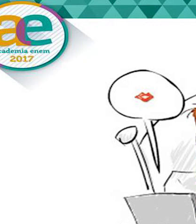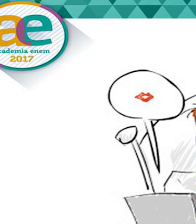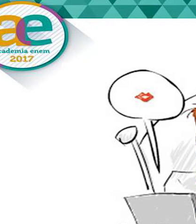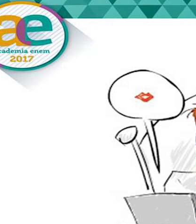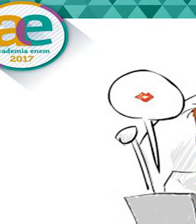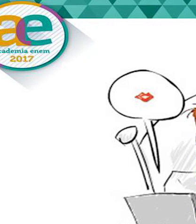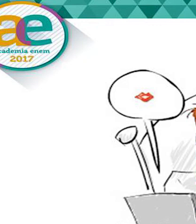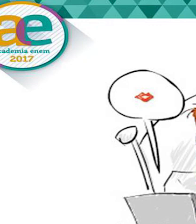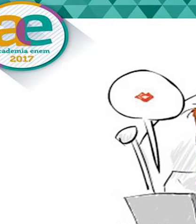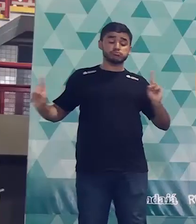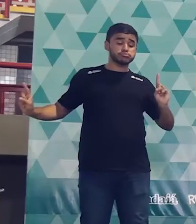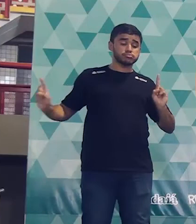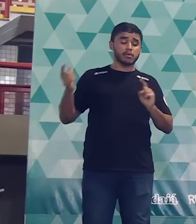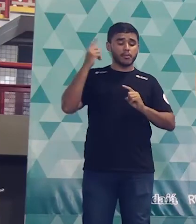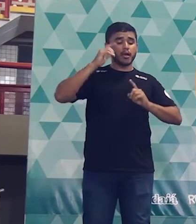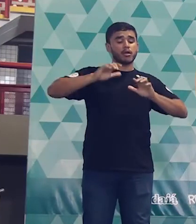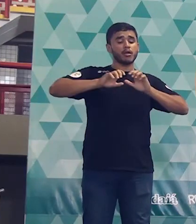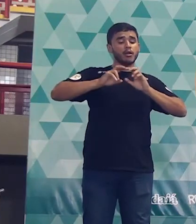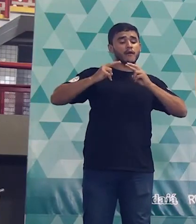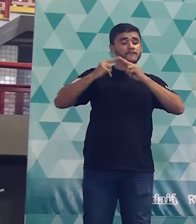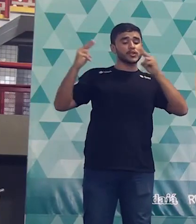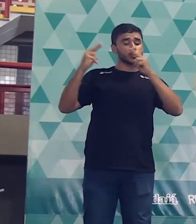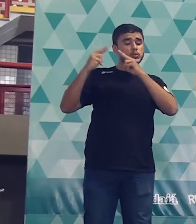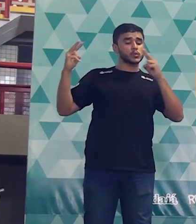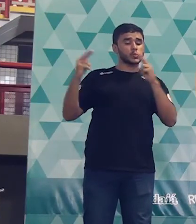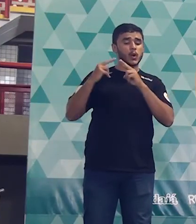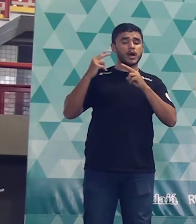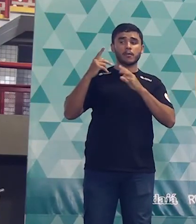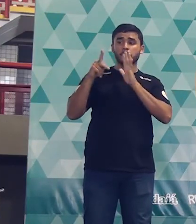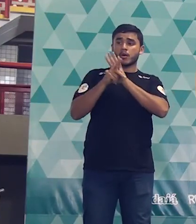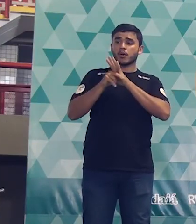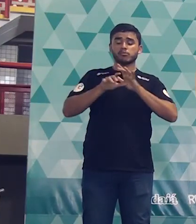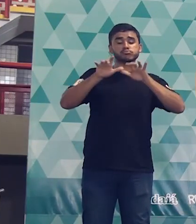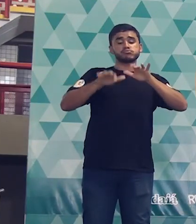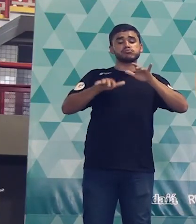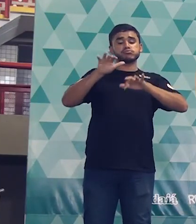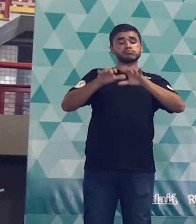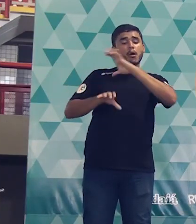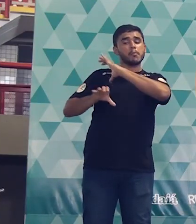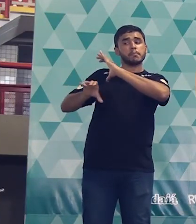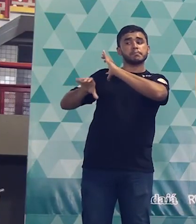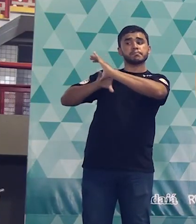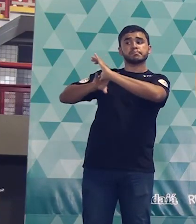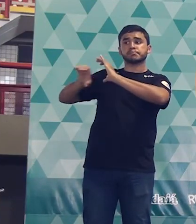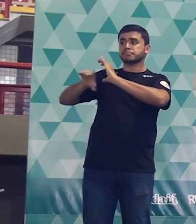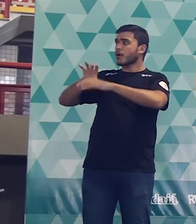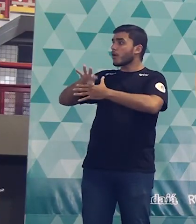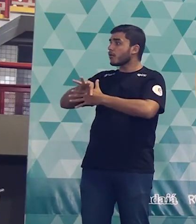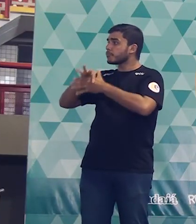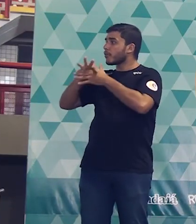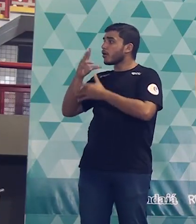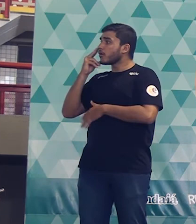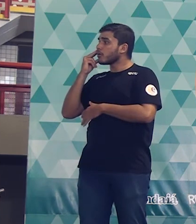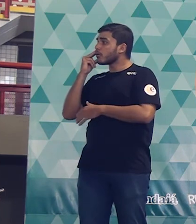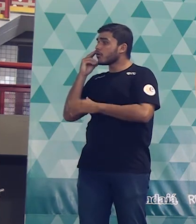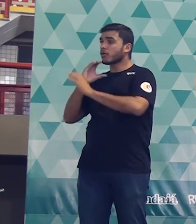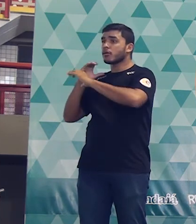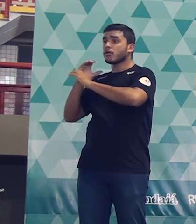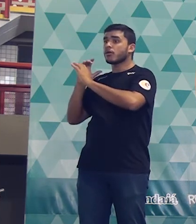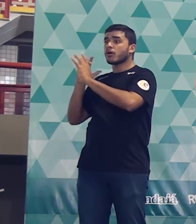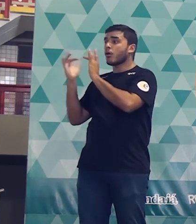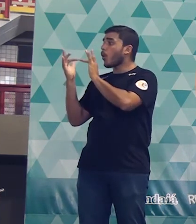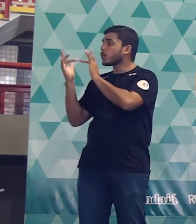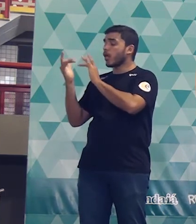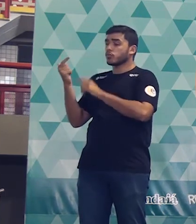vão se tornando virtuais, né? Cada vez a gente se comunica menos de verdade. Detalhe